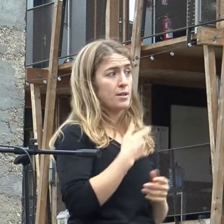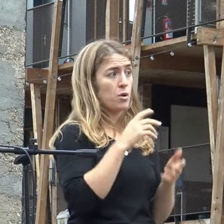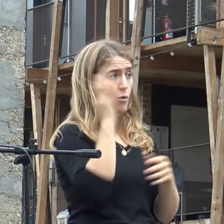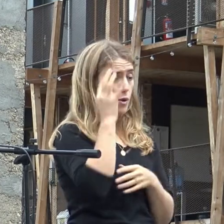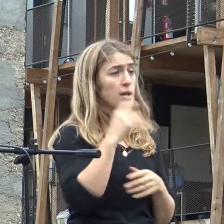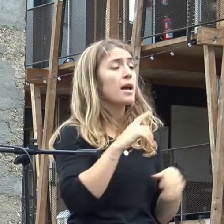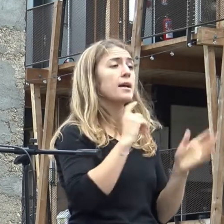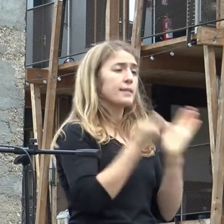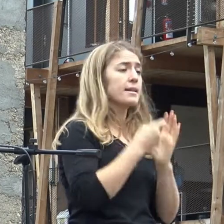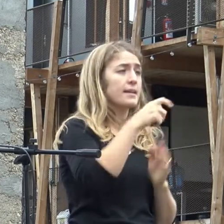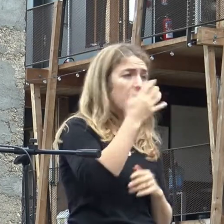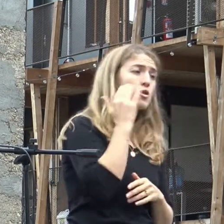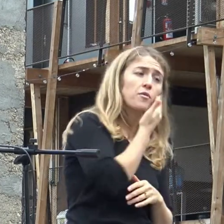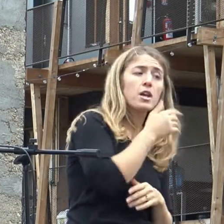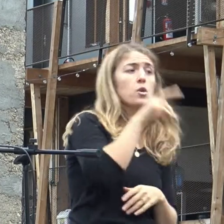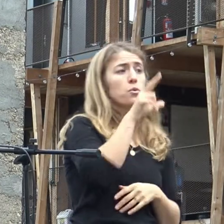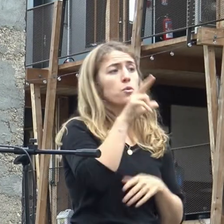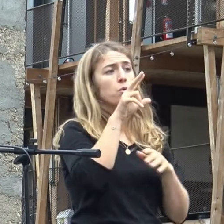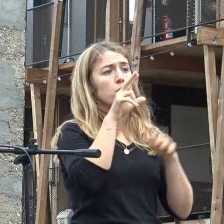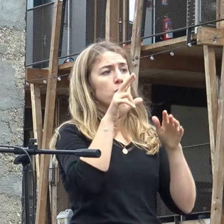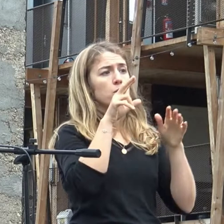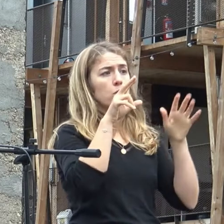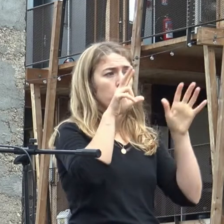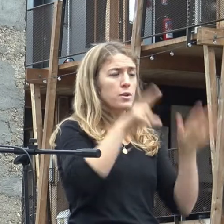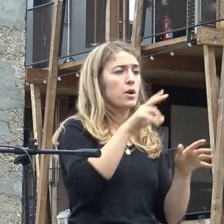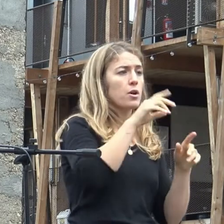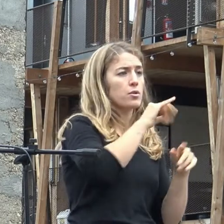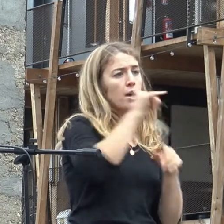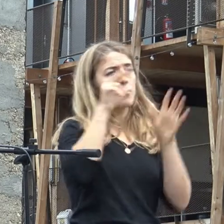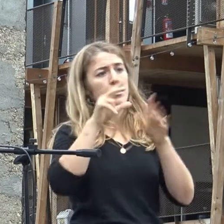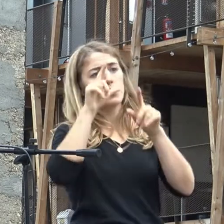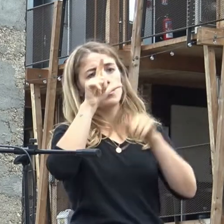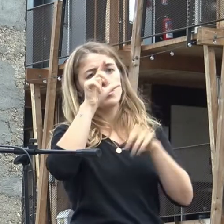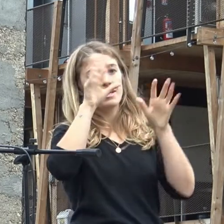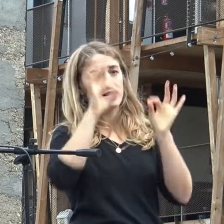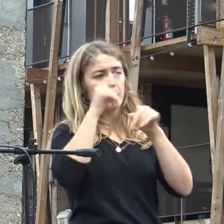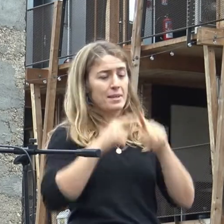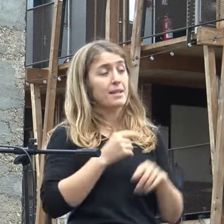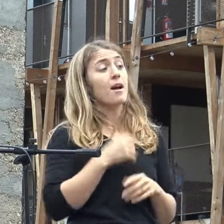janvier, 20h30, 22h30, pour une conférence sur l'anti-pub. Voilà.